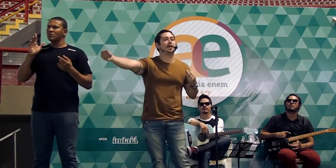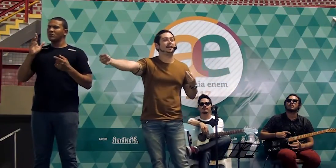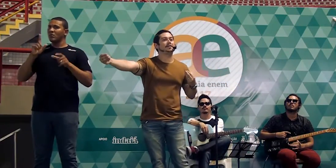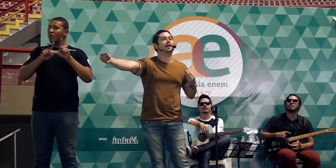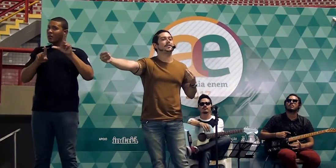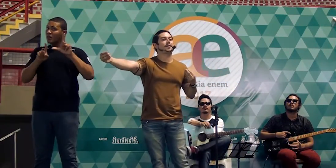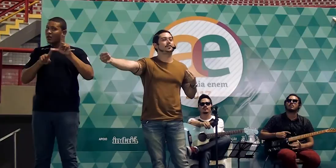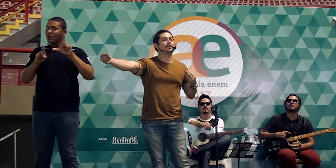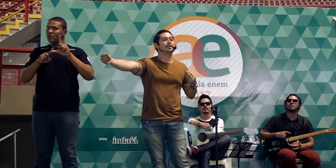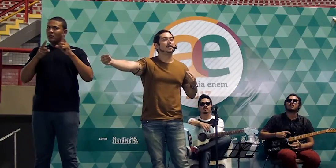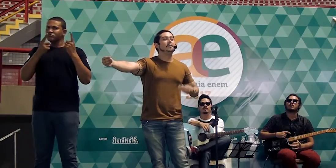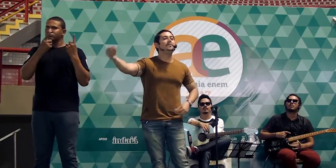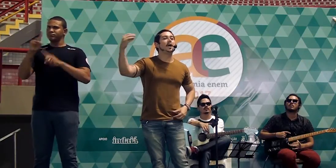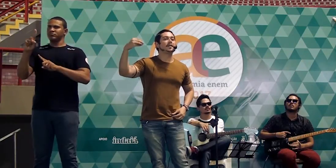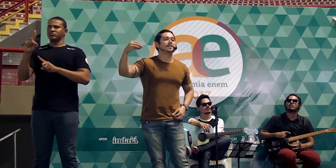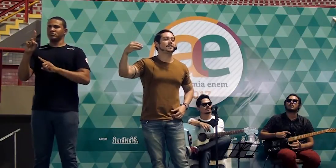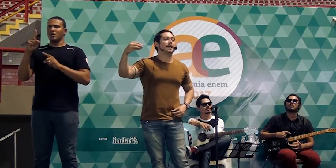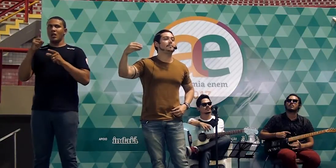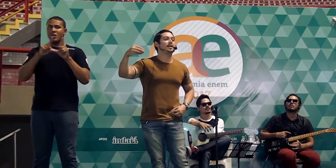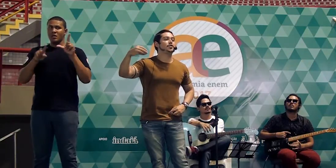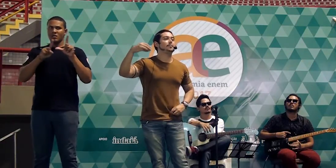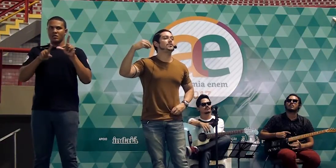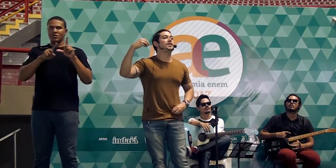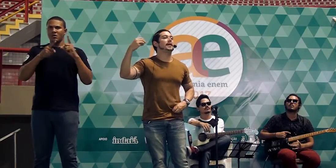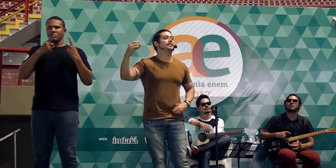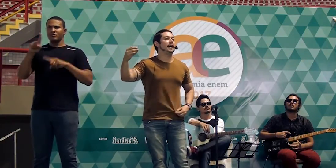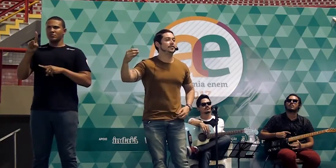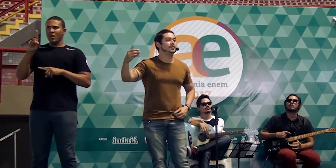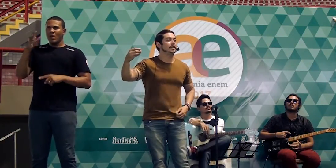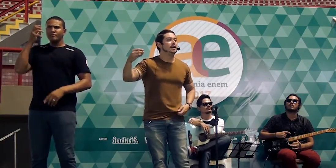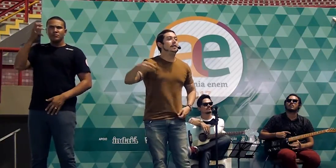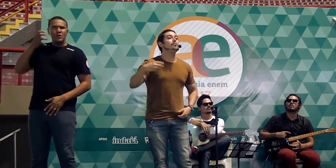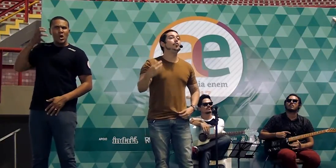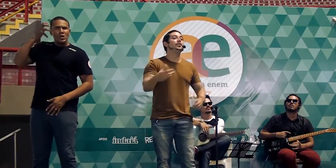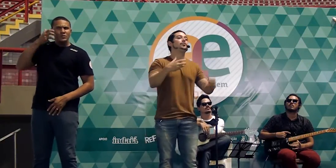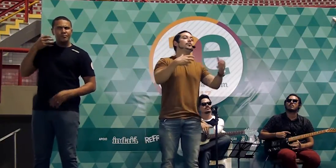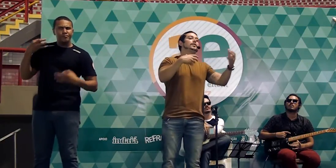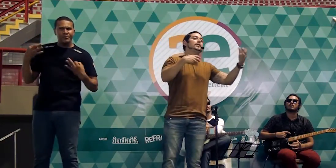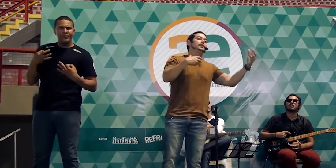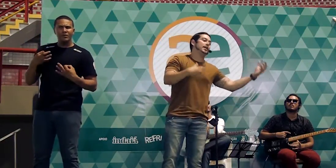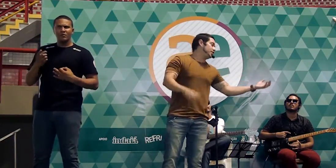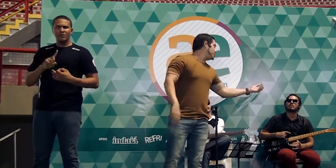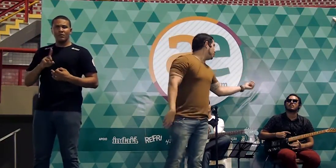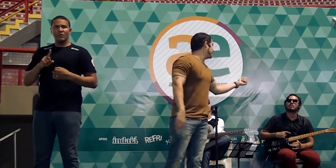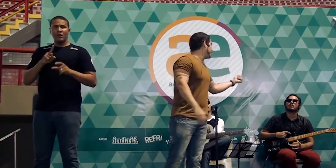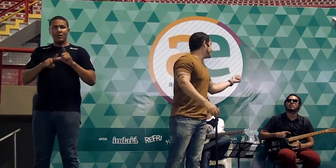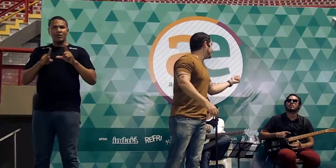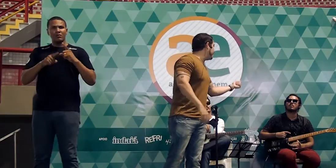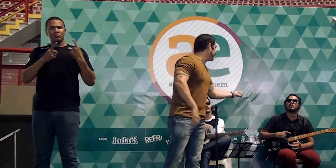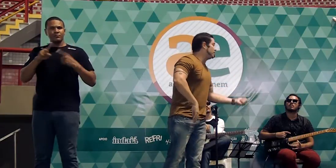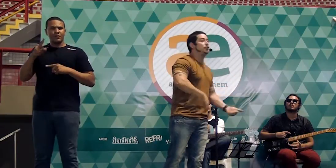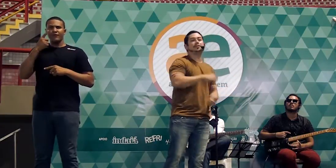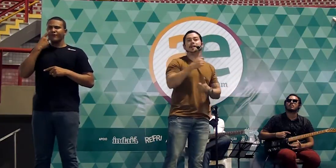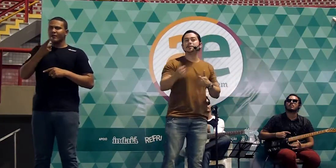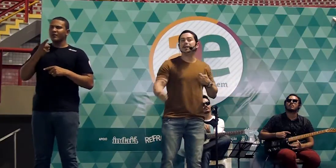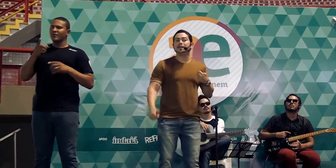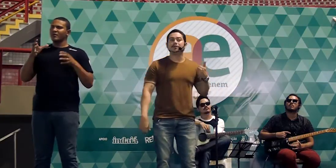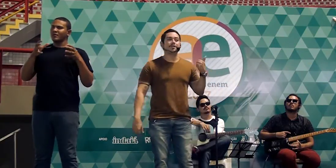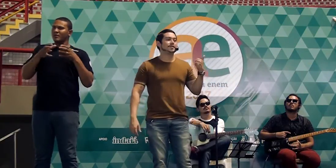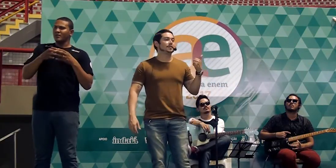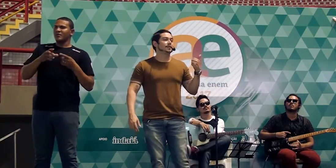um questionamento interessante. Não necessariamente a musicalidade. E muito a gente encontra isso em bandas como